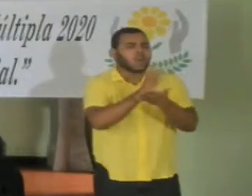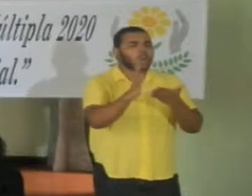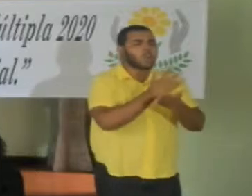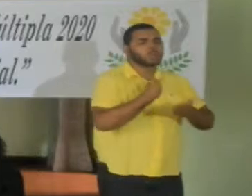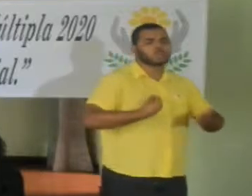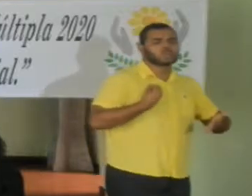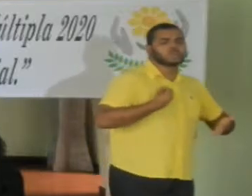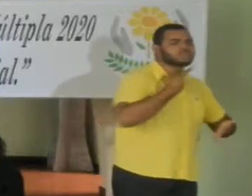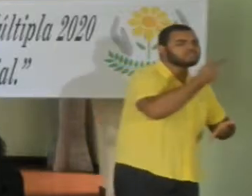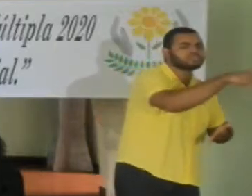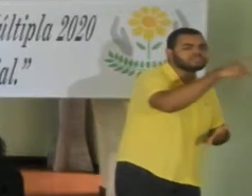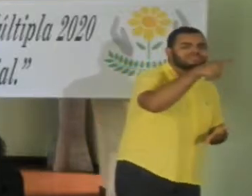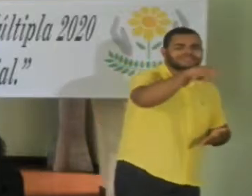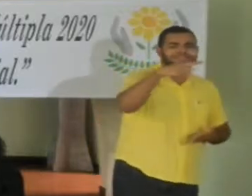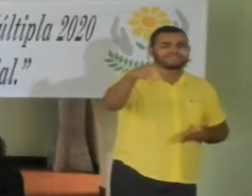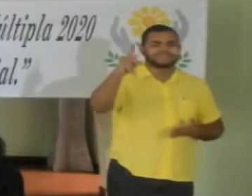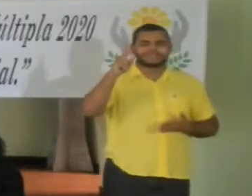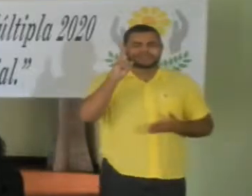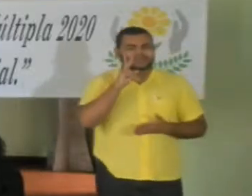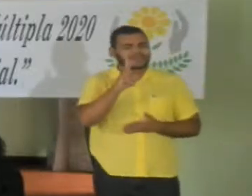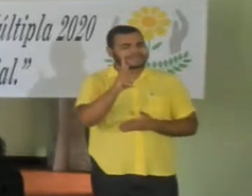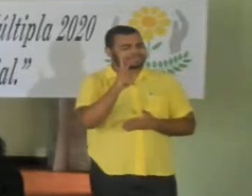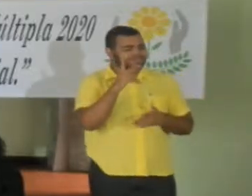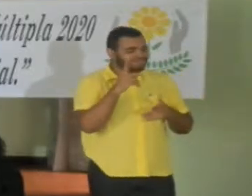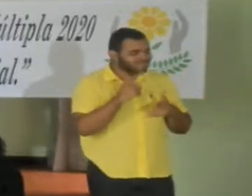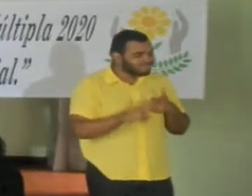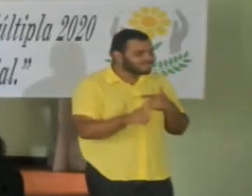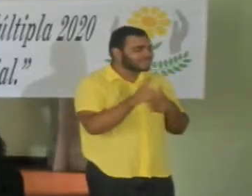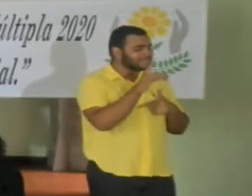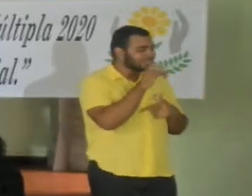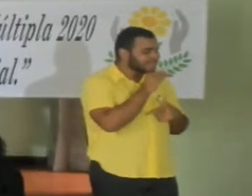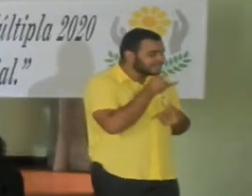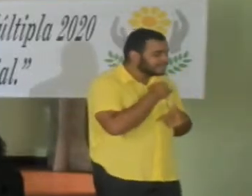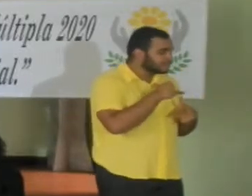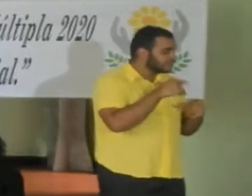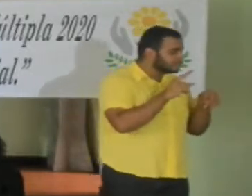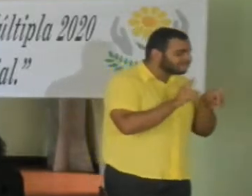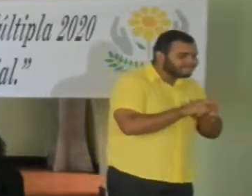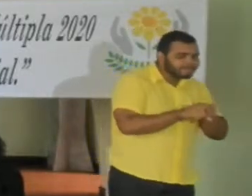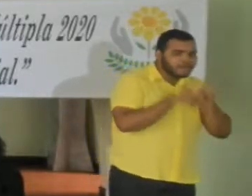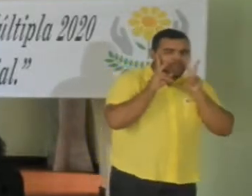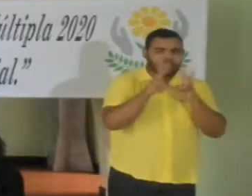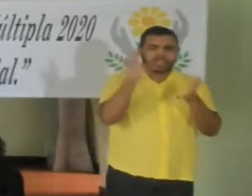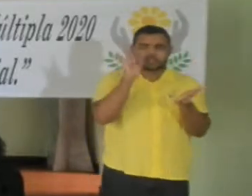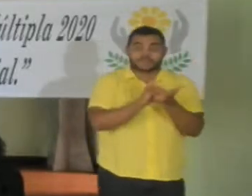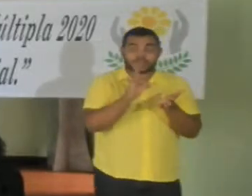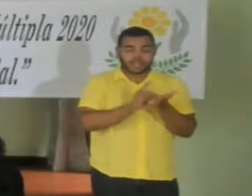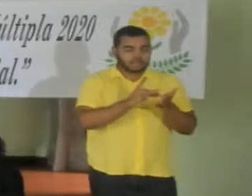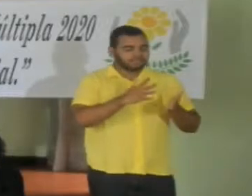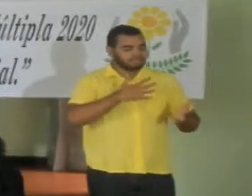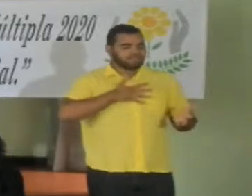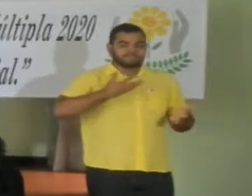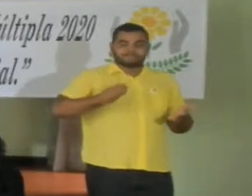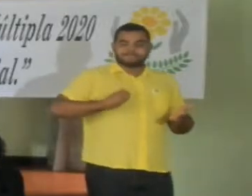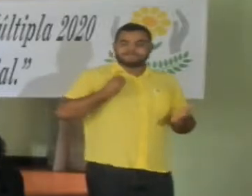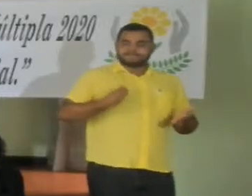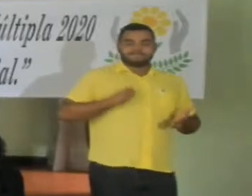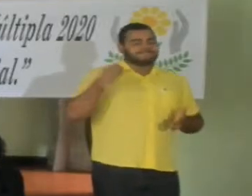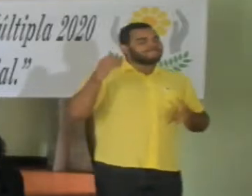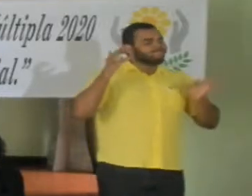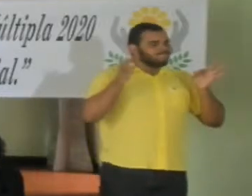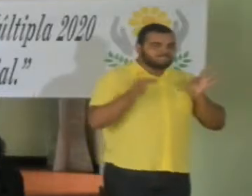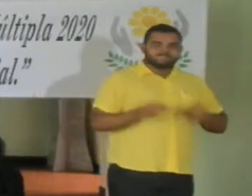se tornarão amargas, e outras verdades que farão nossa existência valer a